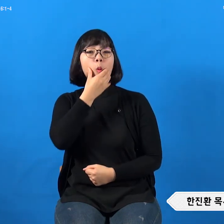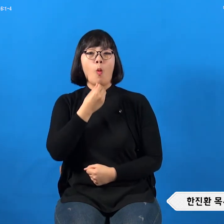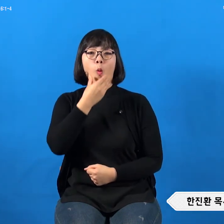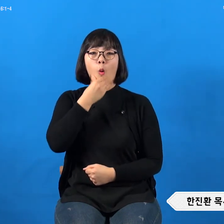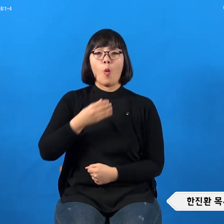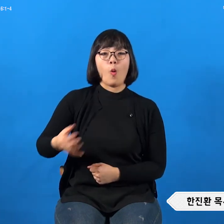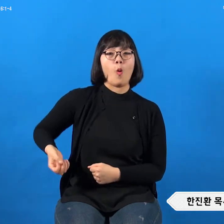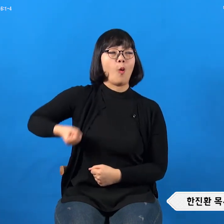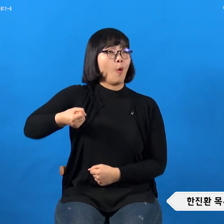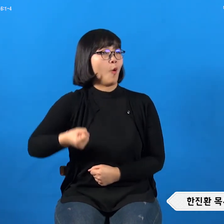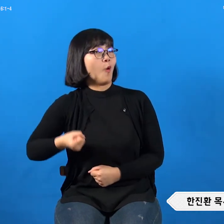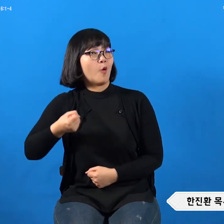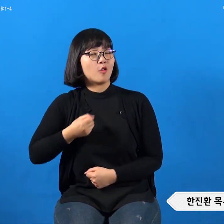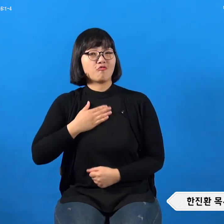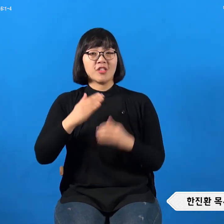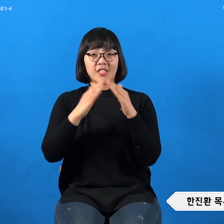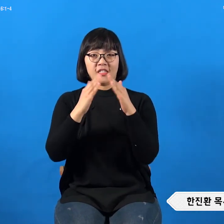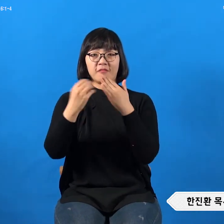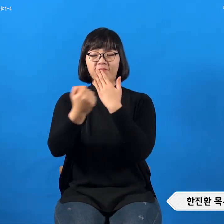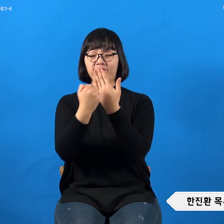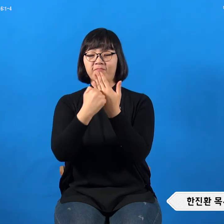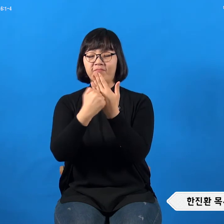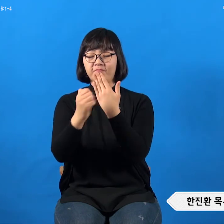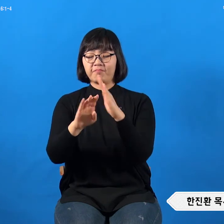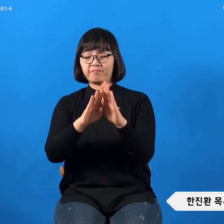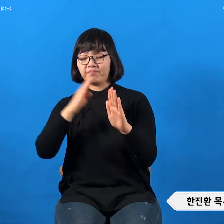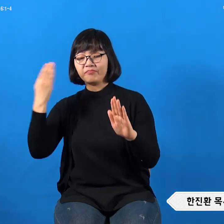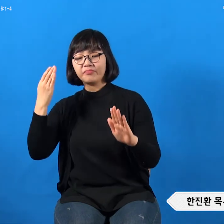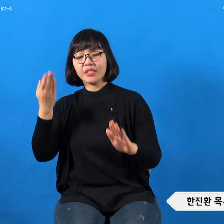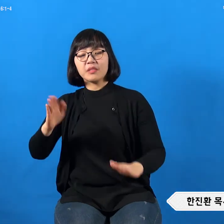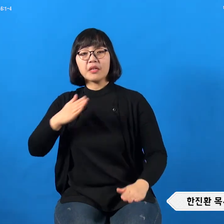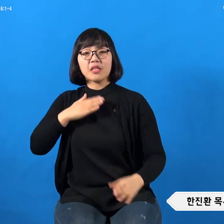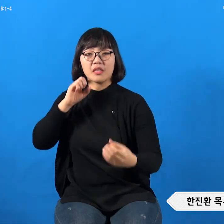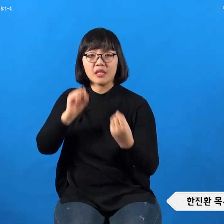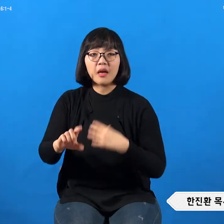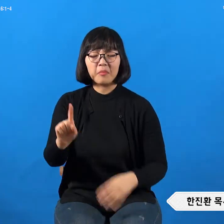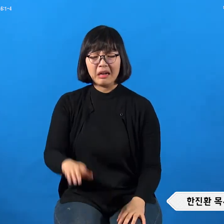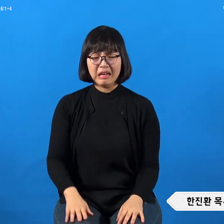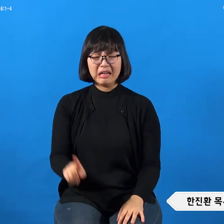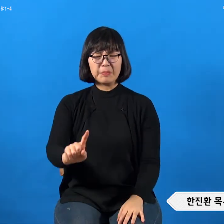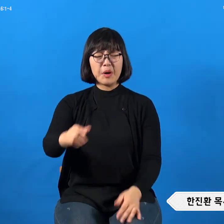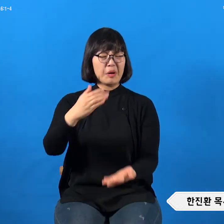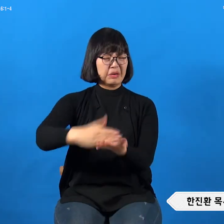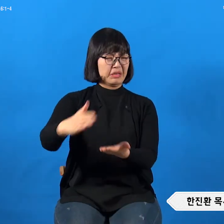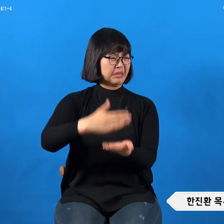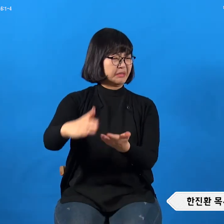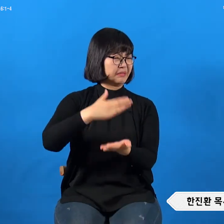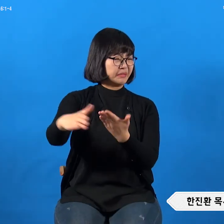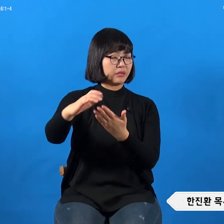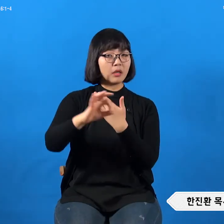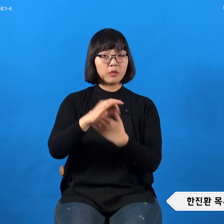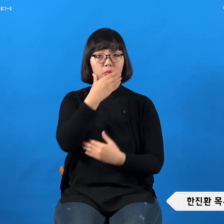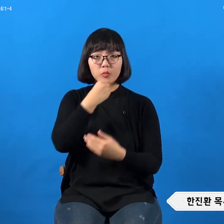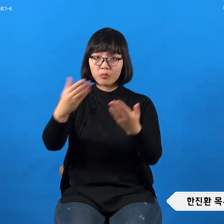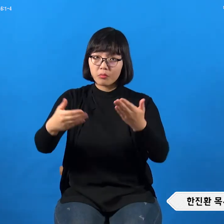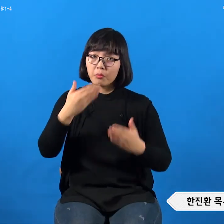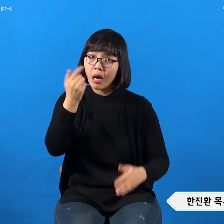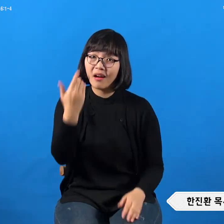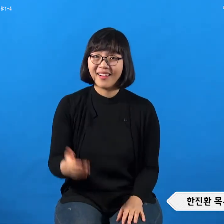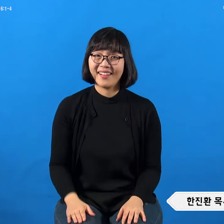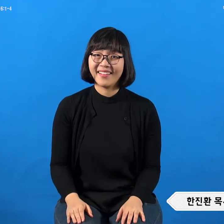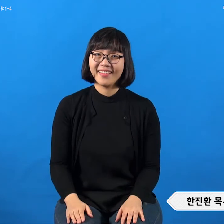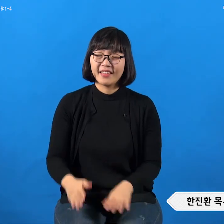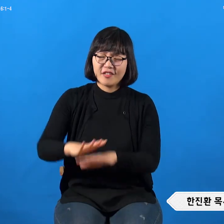앞에 오셨지만은 내가 그 조카처럼 그렇게 군다면 무슨 복 주실 마음이 있겠습니까? 정말